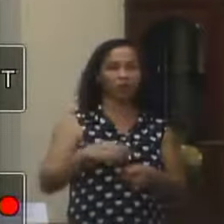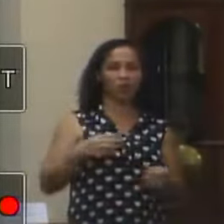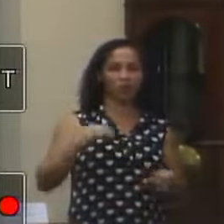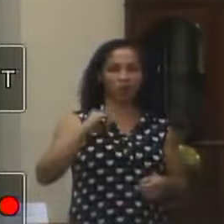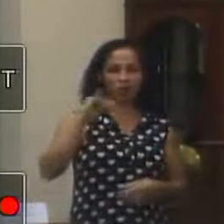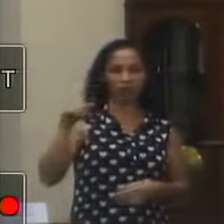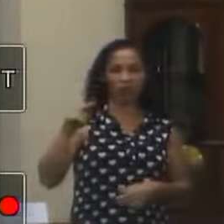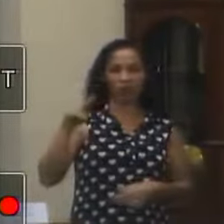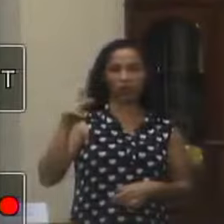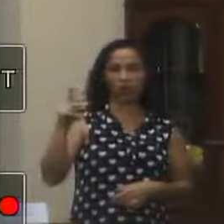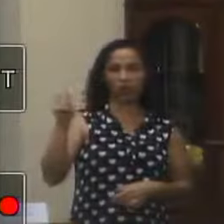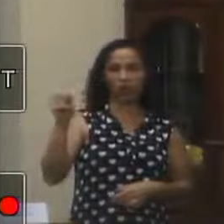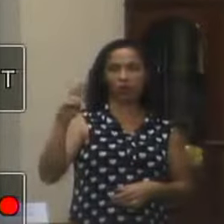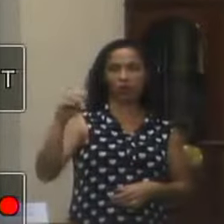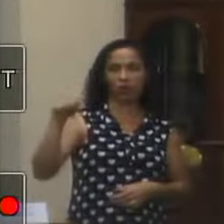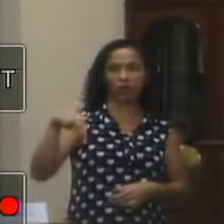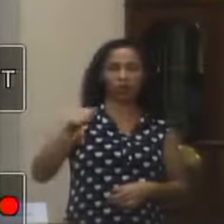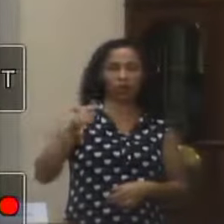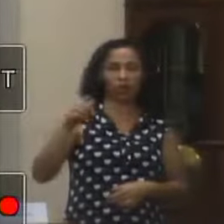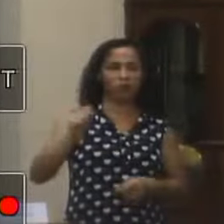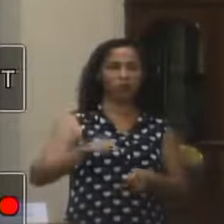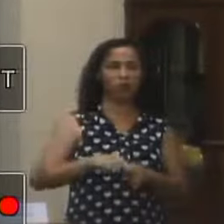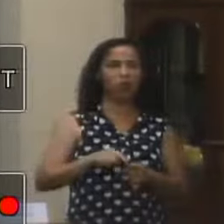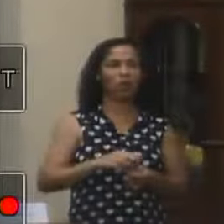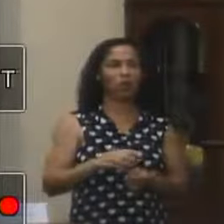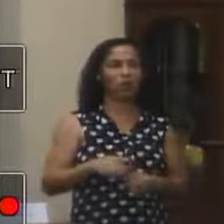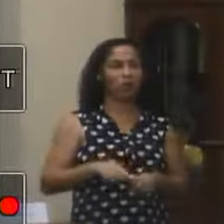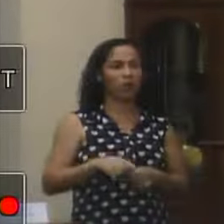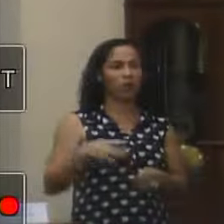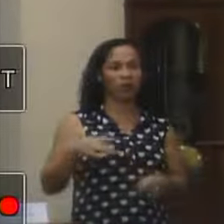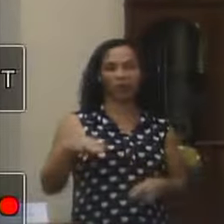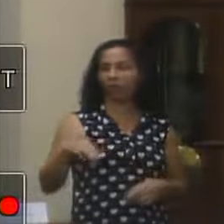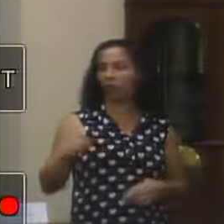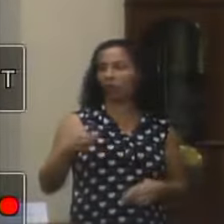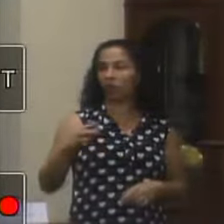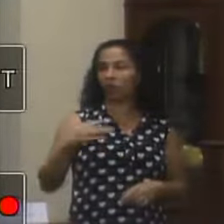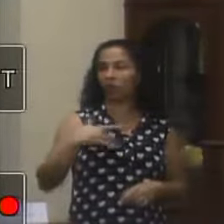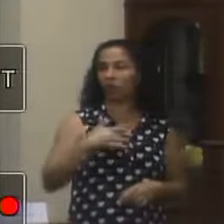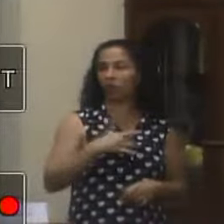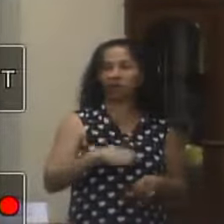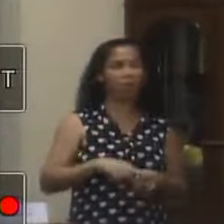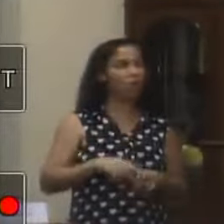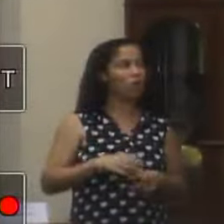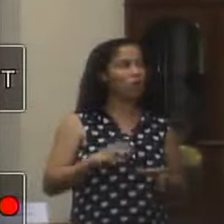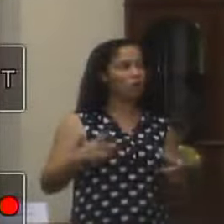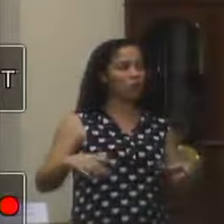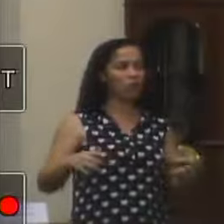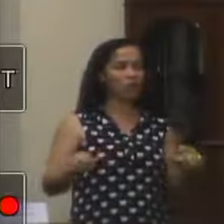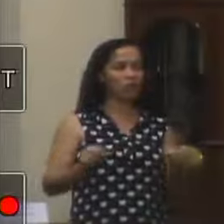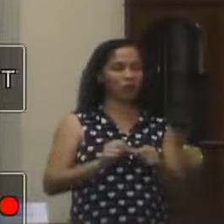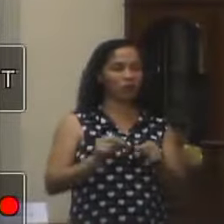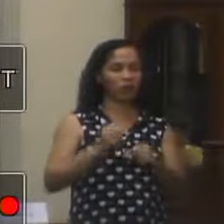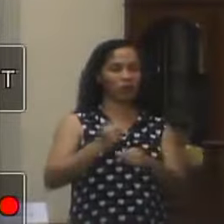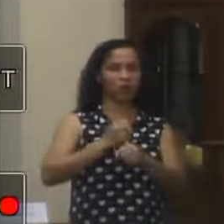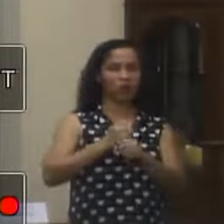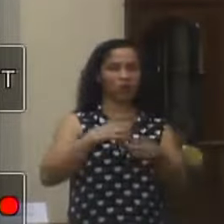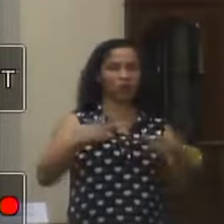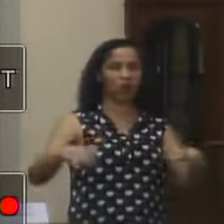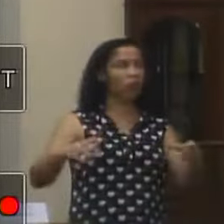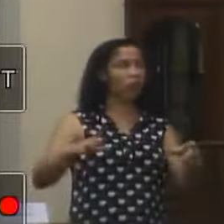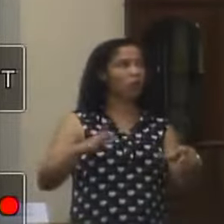vereador Rafael, né, do Ministério da Saúde, já temos o local para a construção, porque lá sim, de